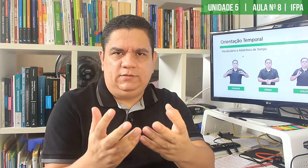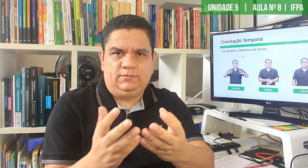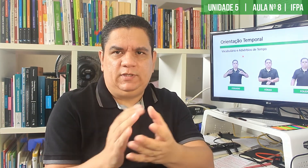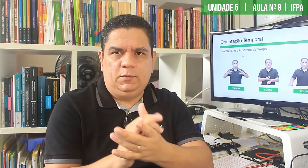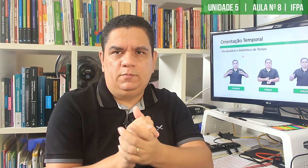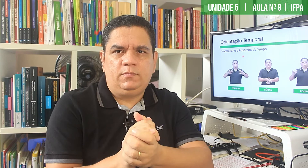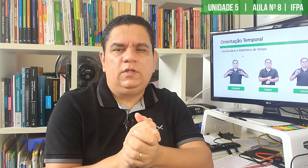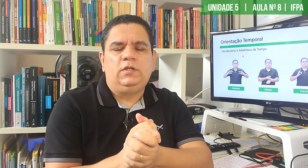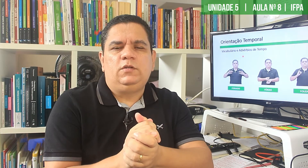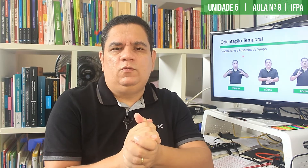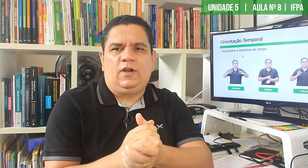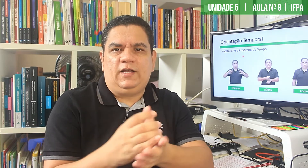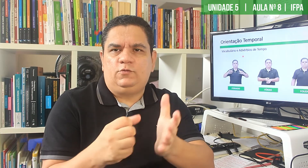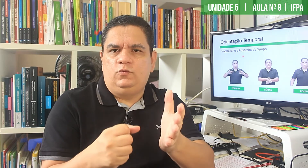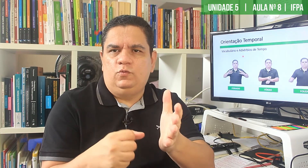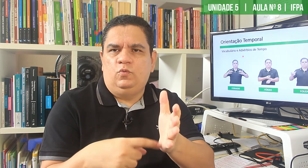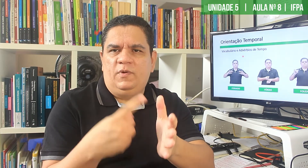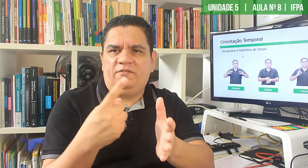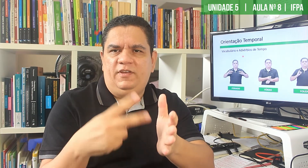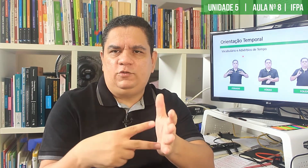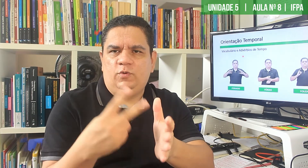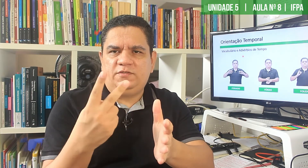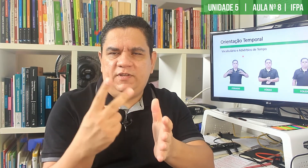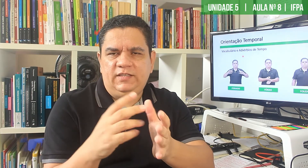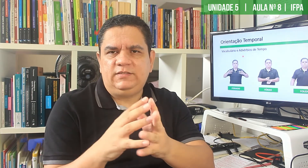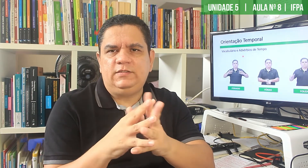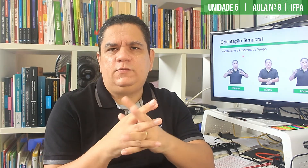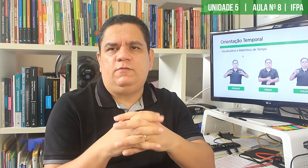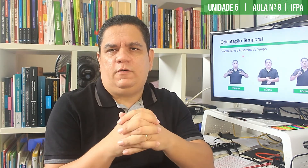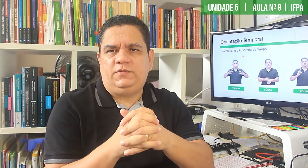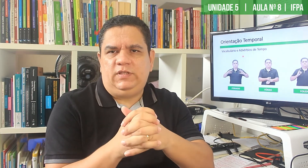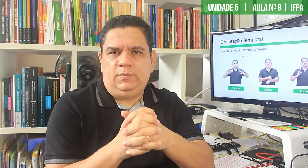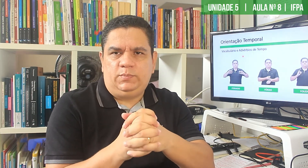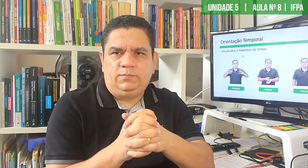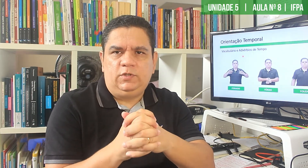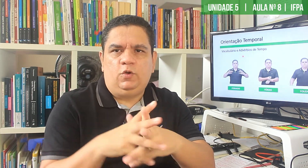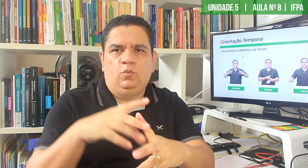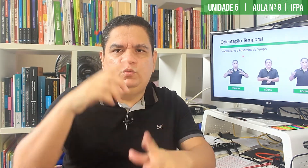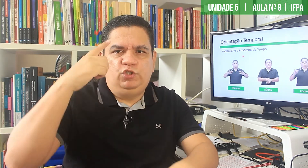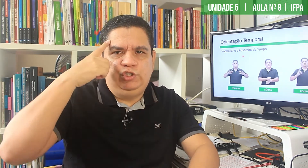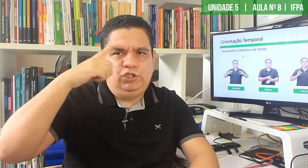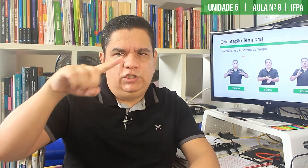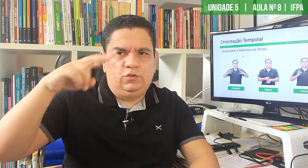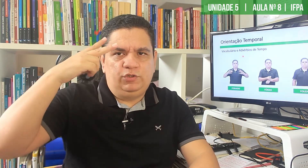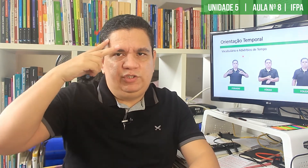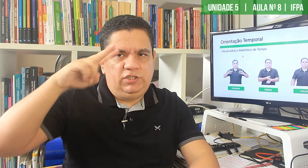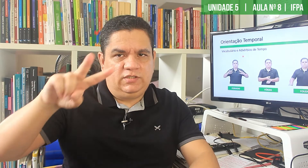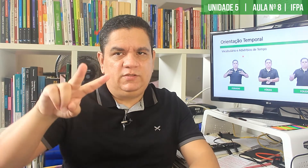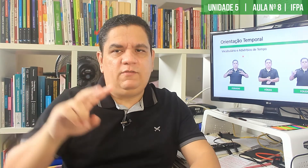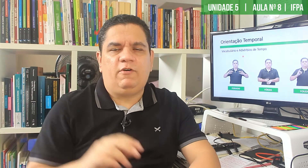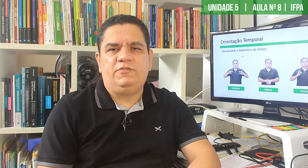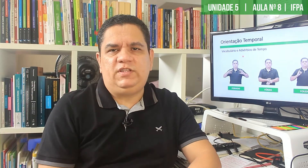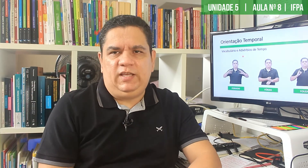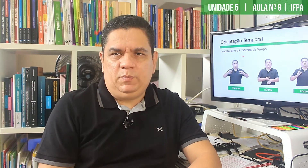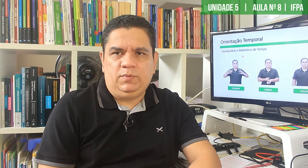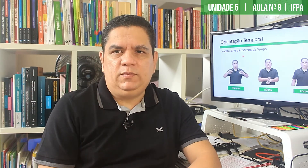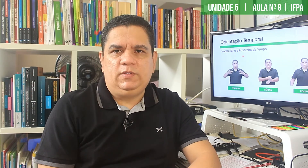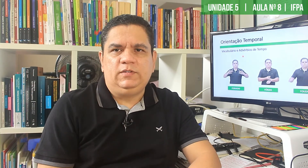tá bom? No caso do uma vez, duas vezes, isso envolve tempo. Um dia, 2 dias, isso envolve tempo, tá?